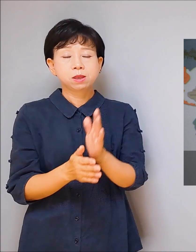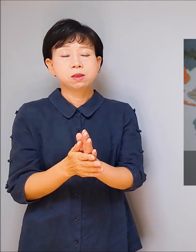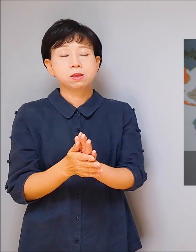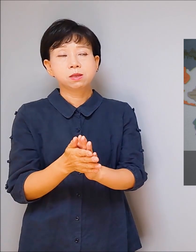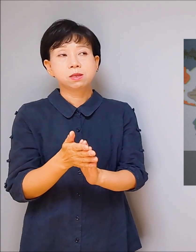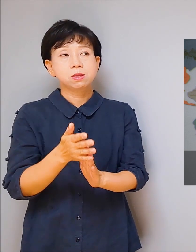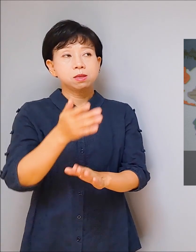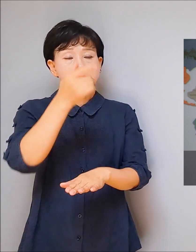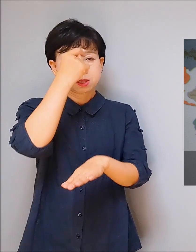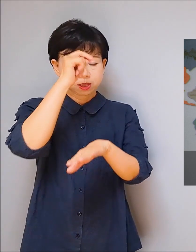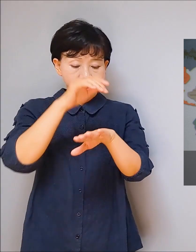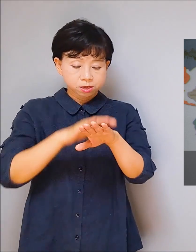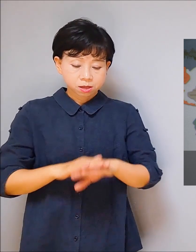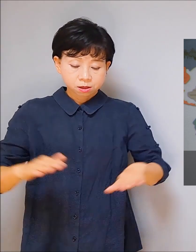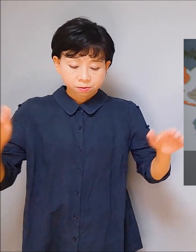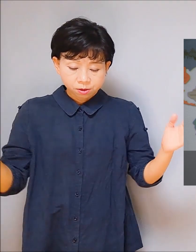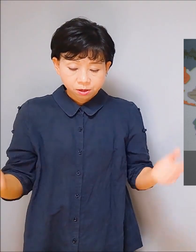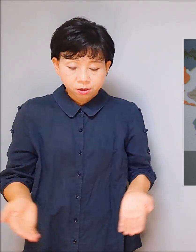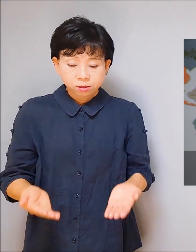없네.